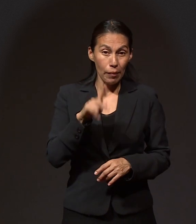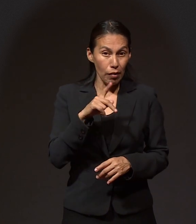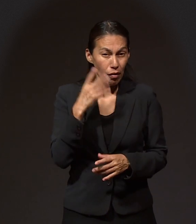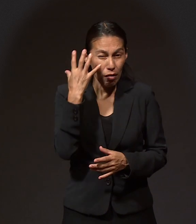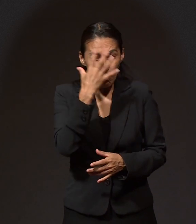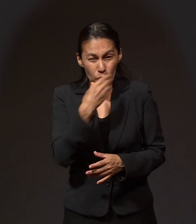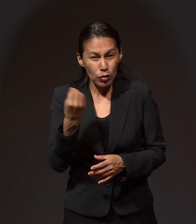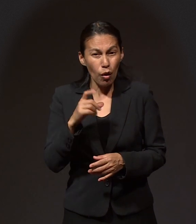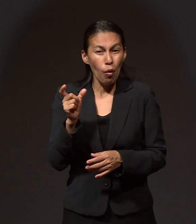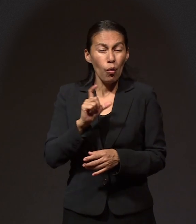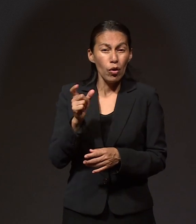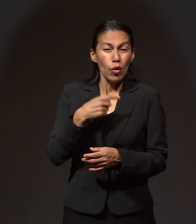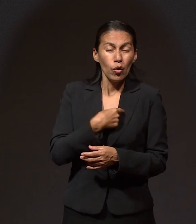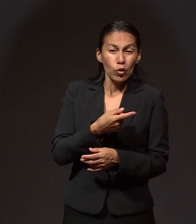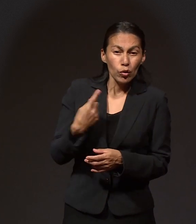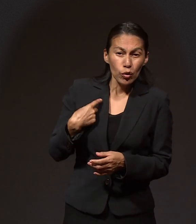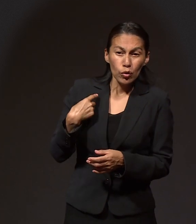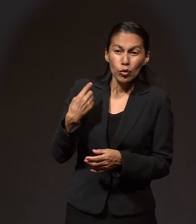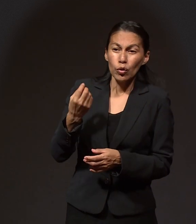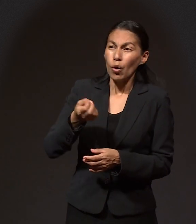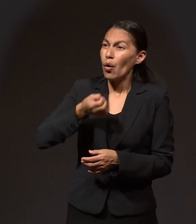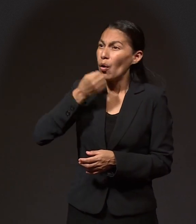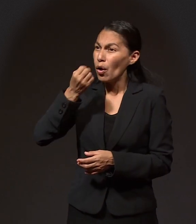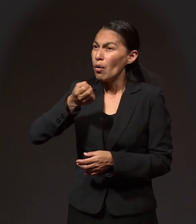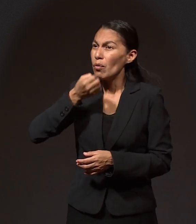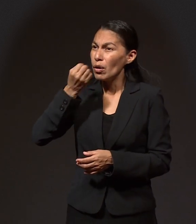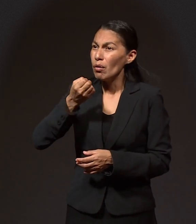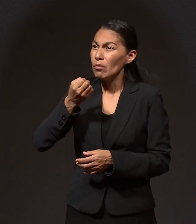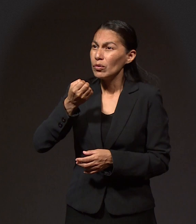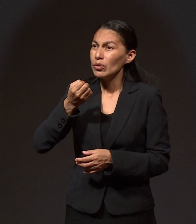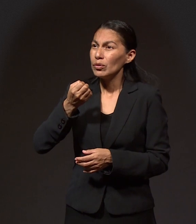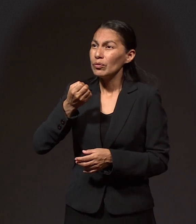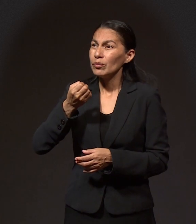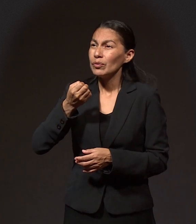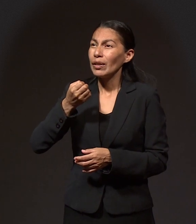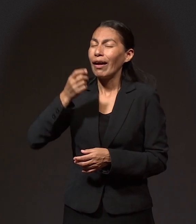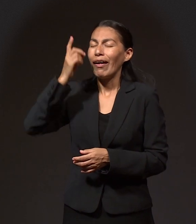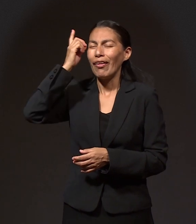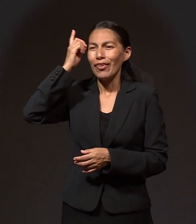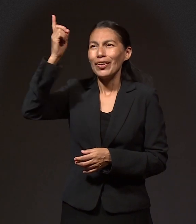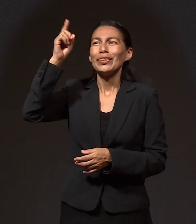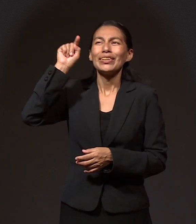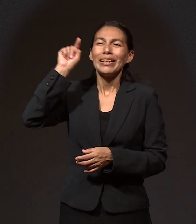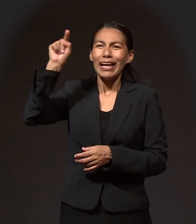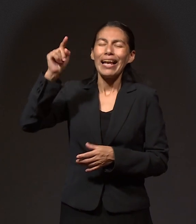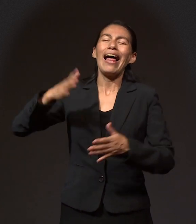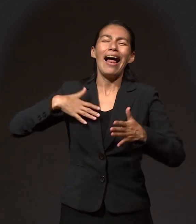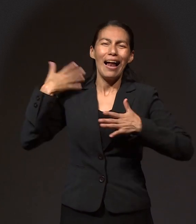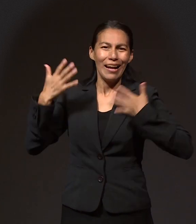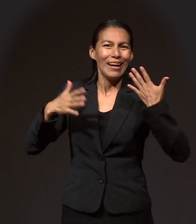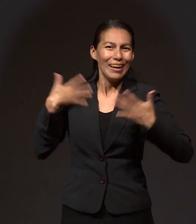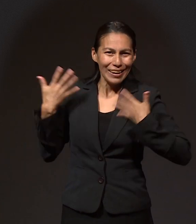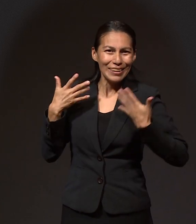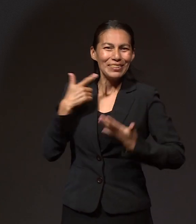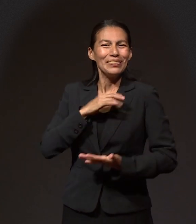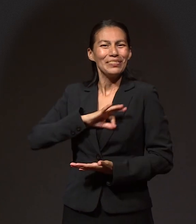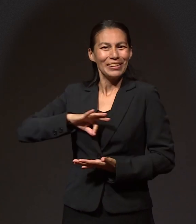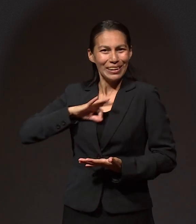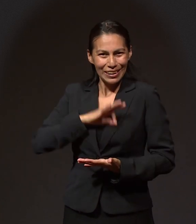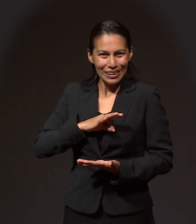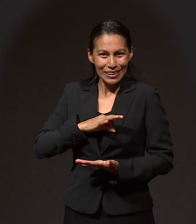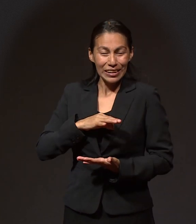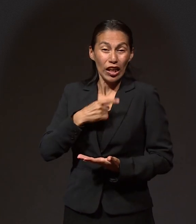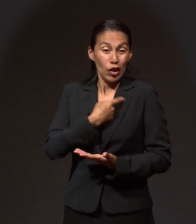vecinos, sus amigos, en sus trabajos. Este hermoso hábito de compartir